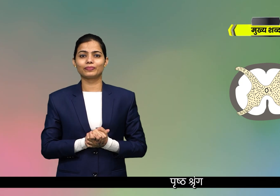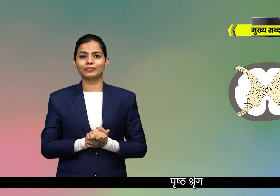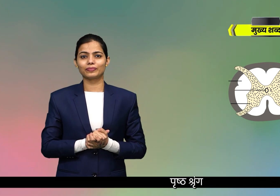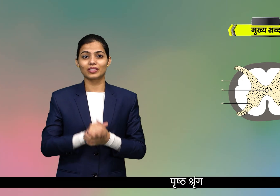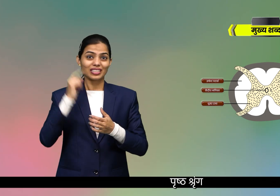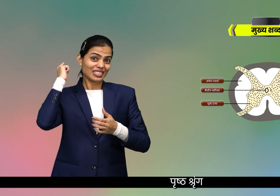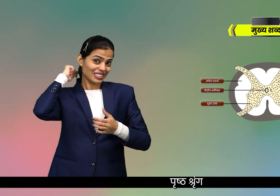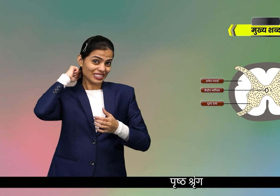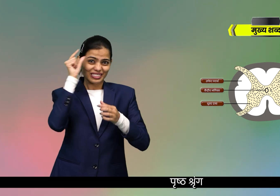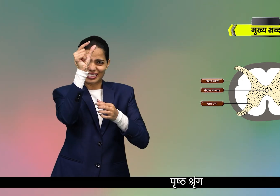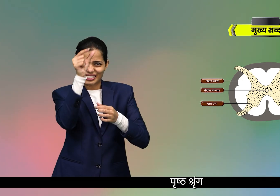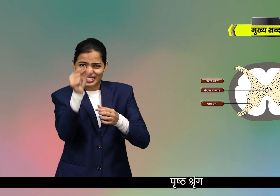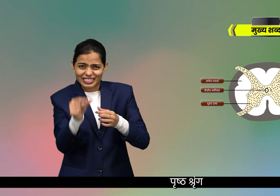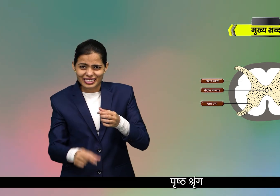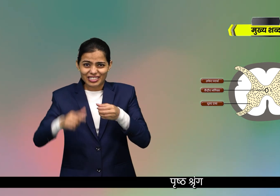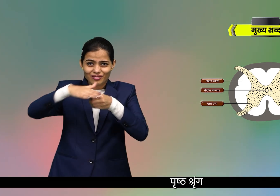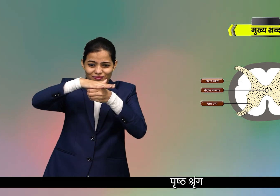पृष्ठ श्रृंग,